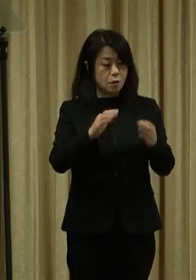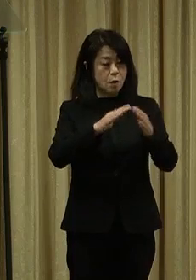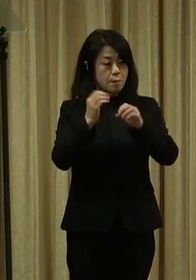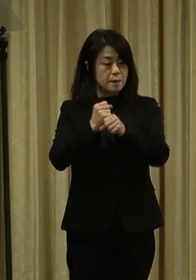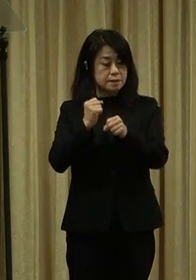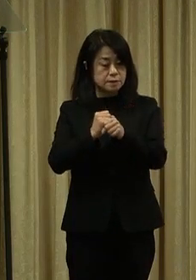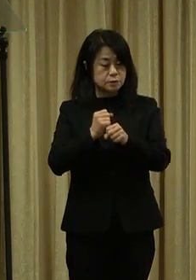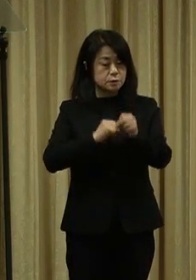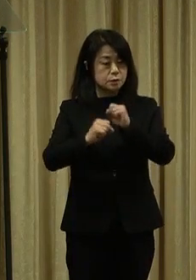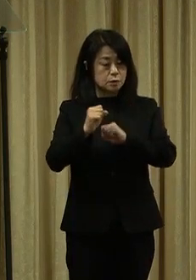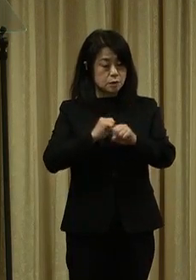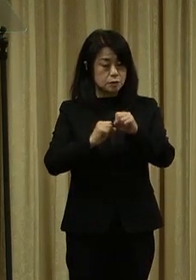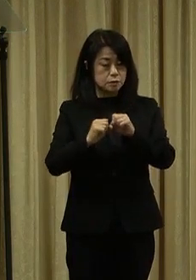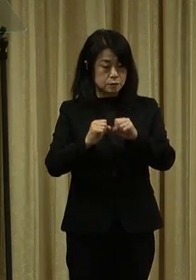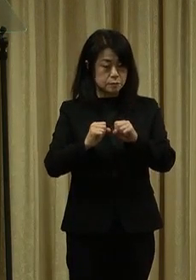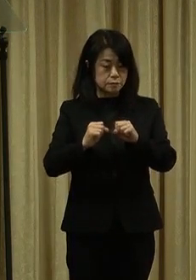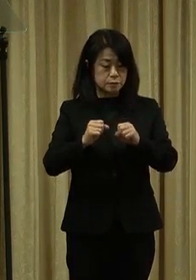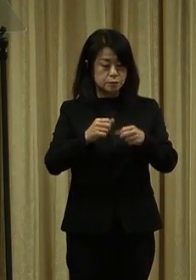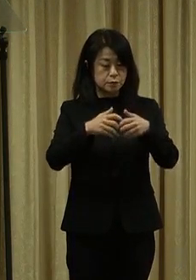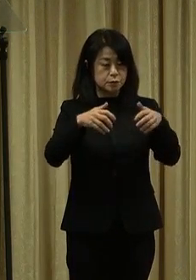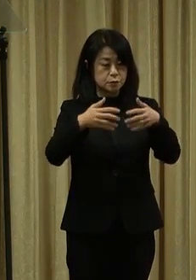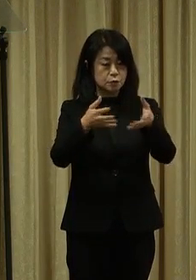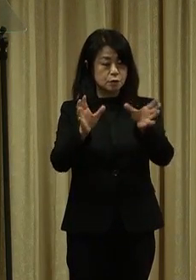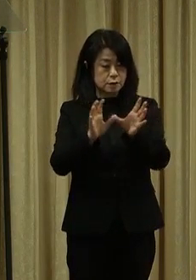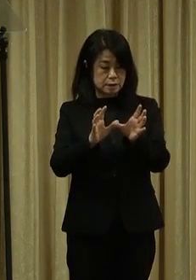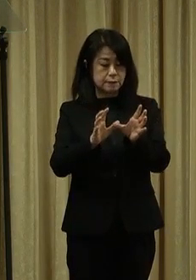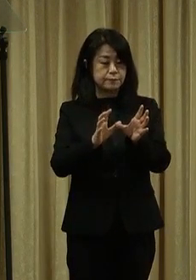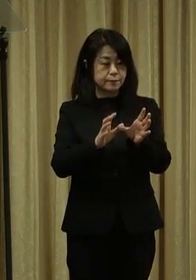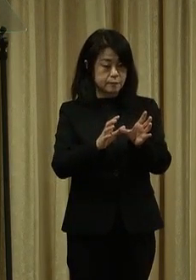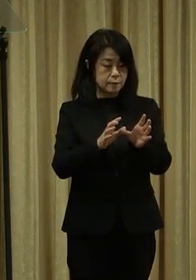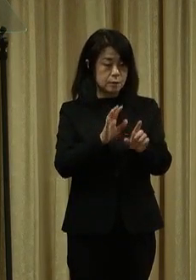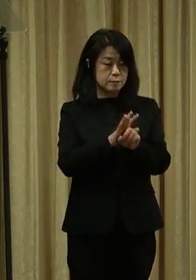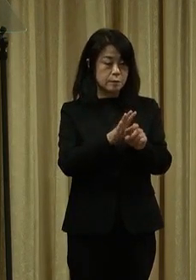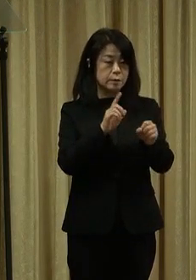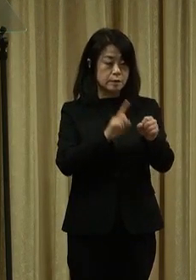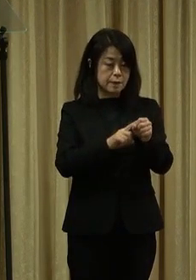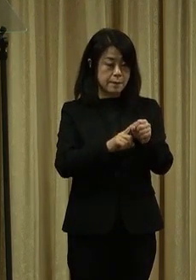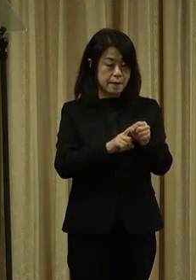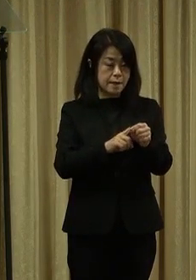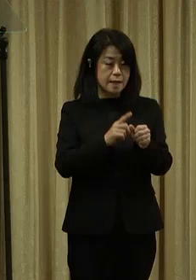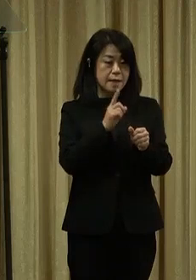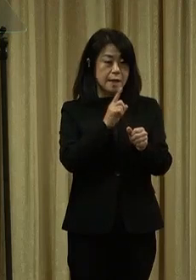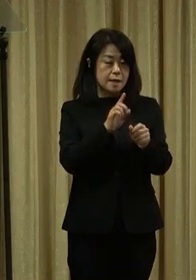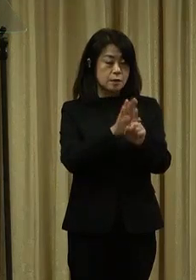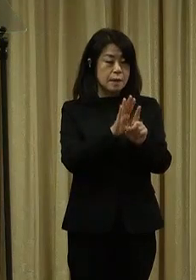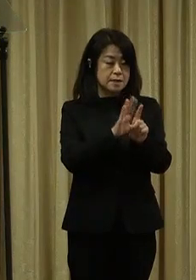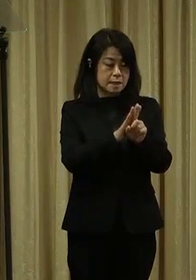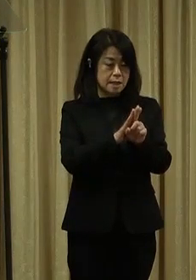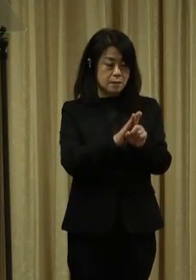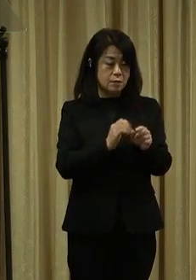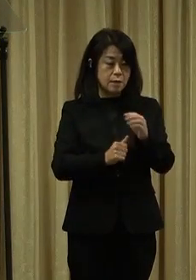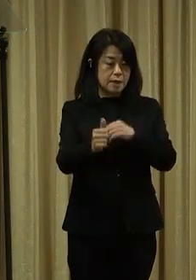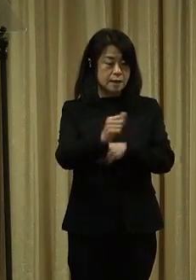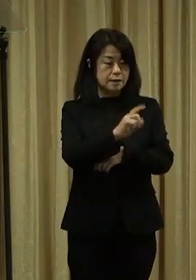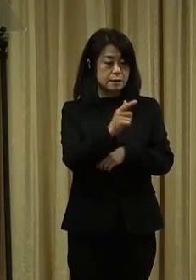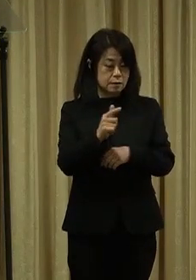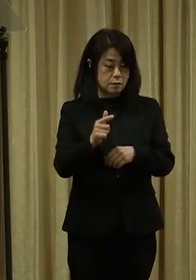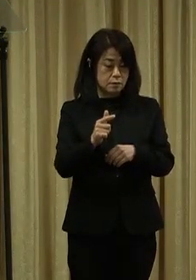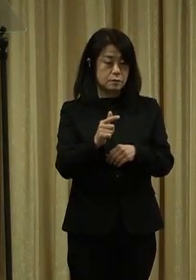組織や人材を育成するためアドバイザーの派遣を通じ個性的なプロジェクトの立ち上げを支援してまいります